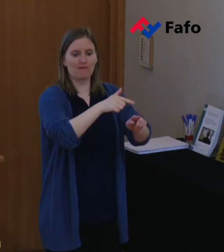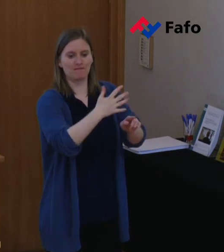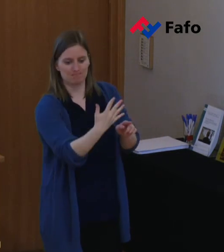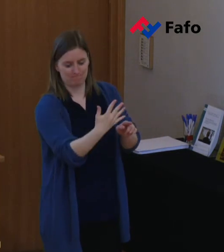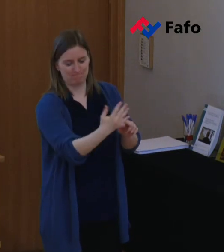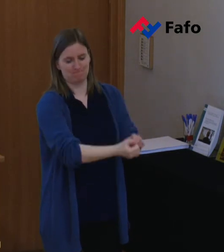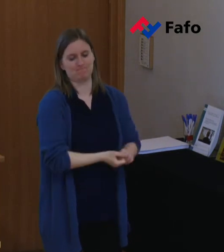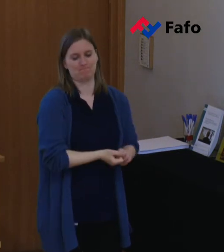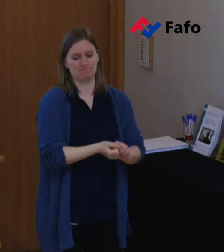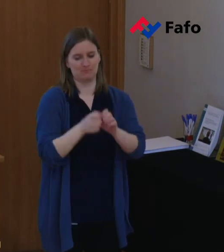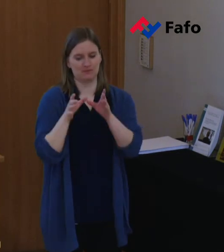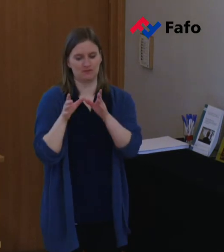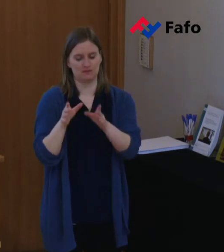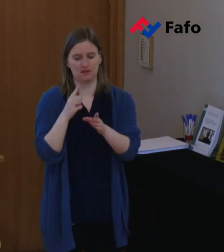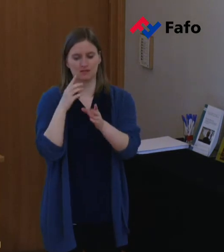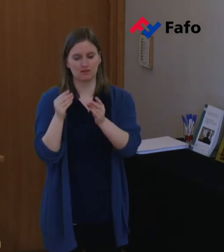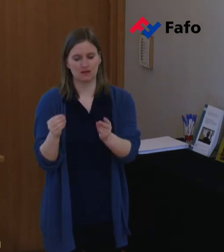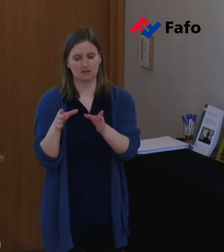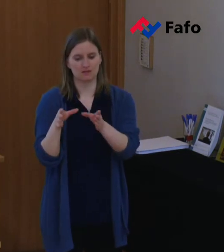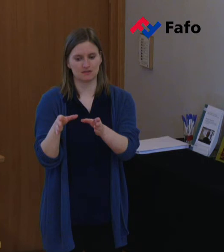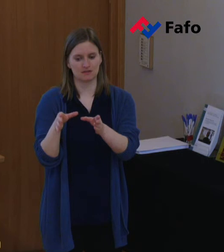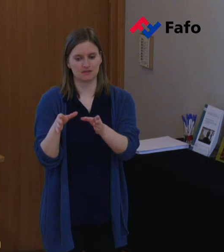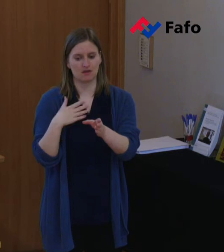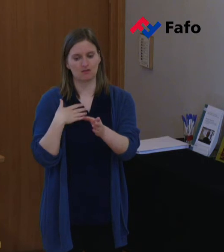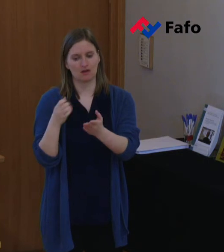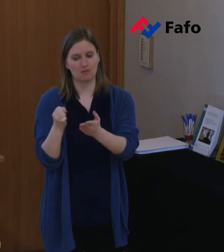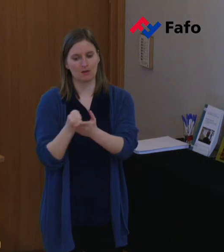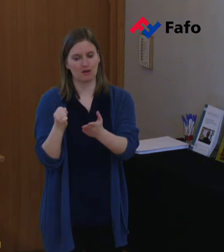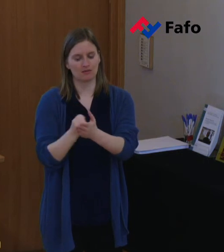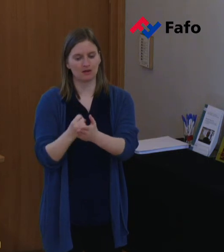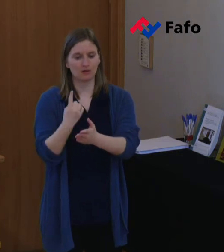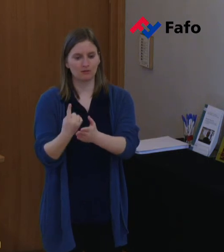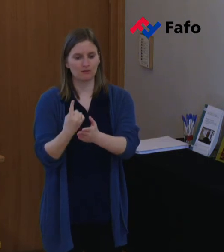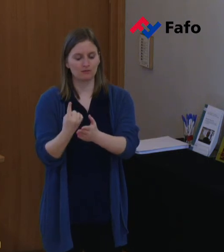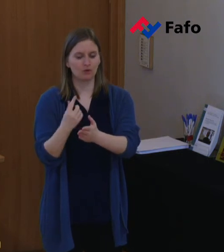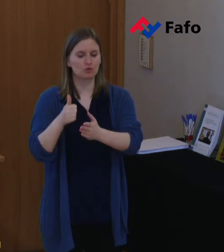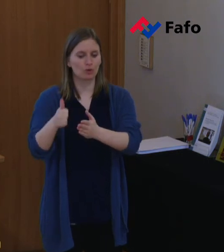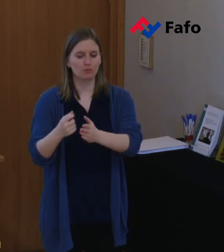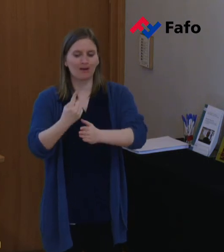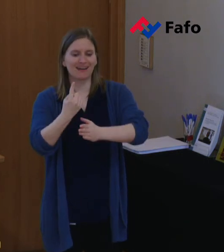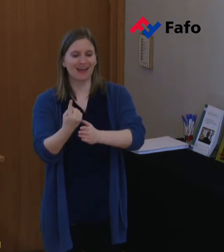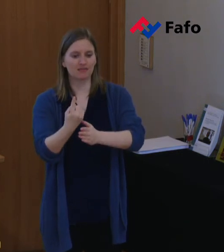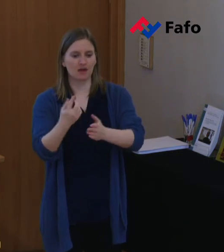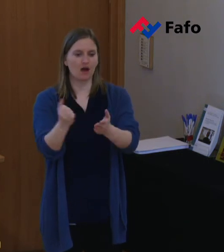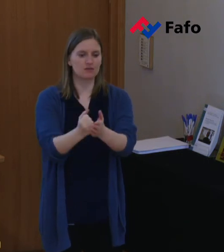I Sandnes så hadde de jo en bemanning det første året på 1 ansatt til 2